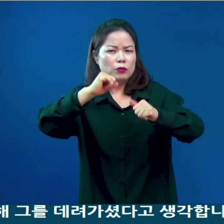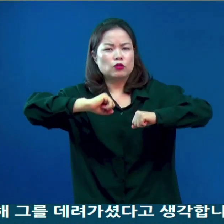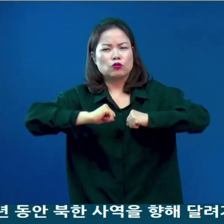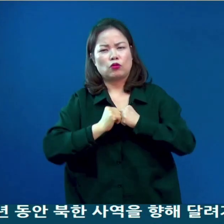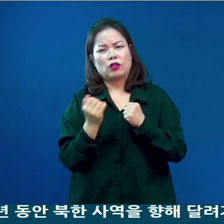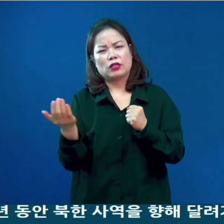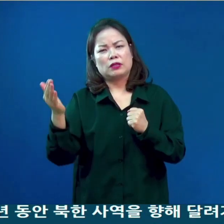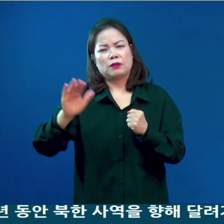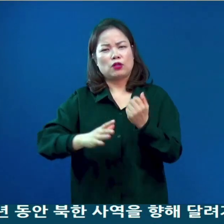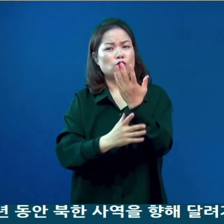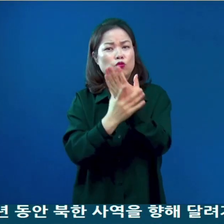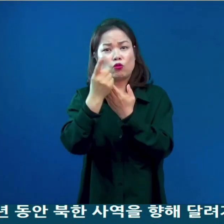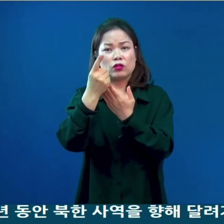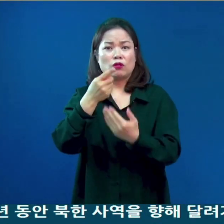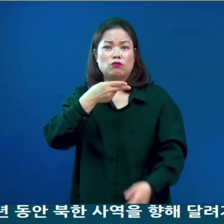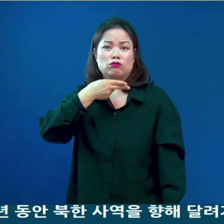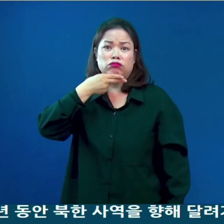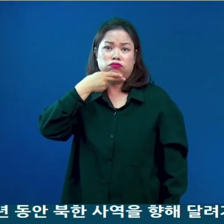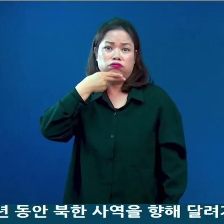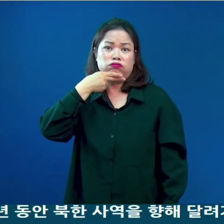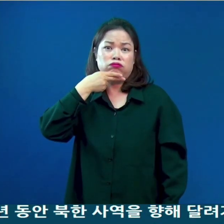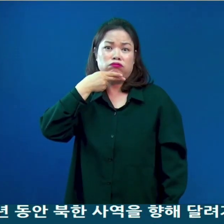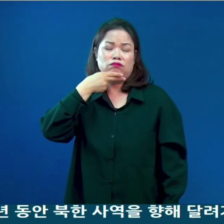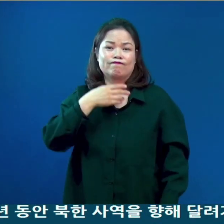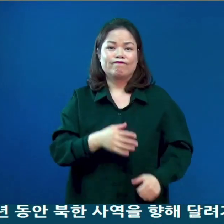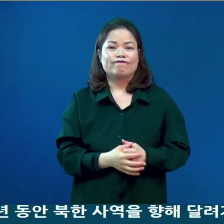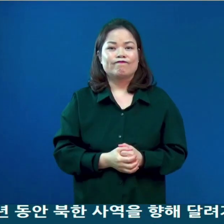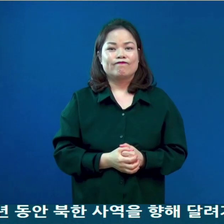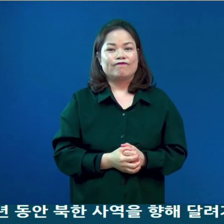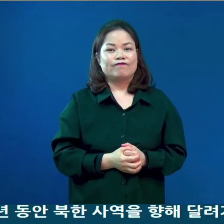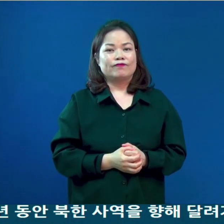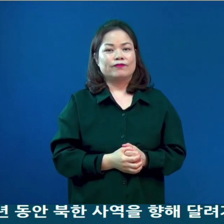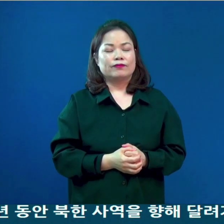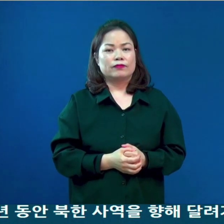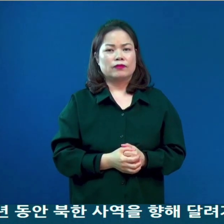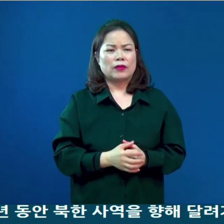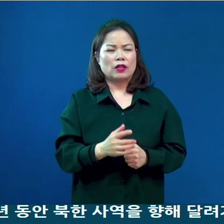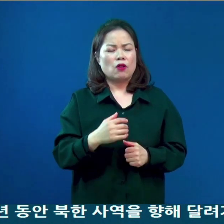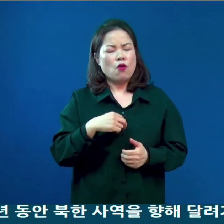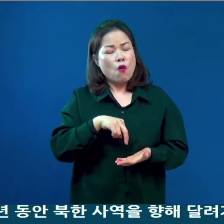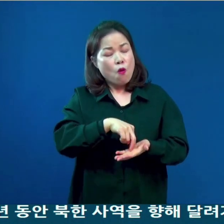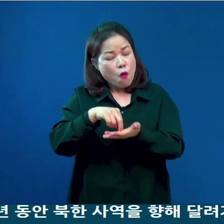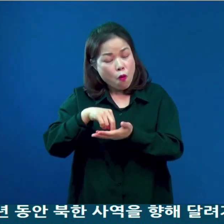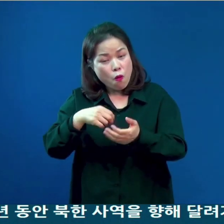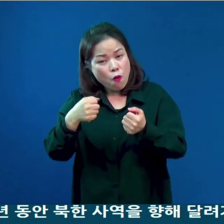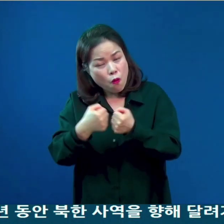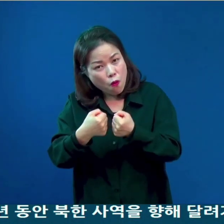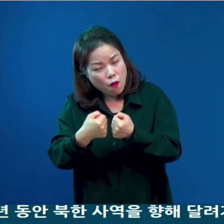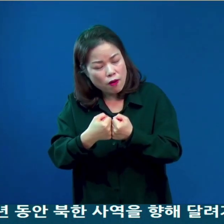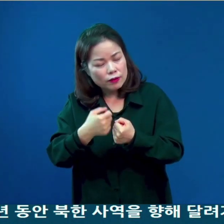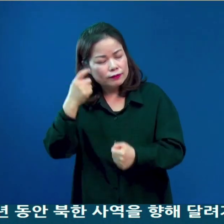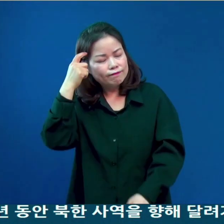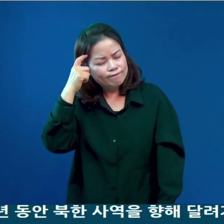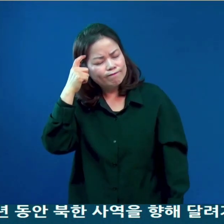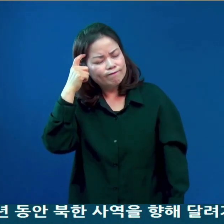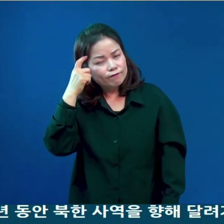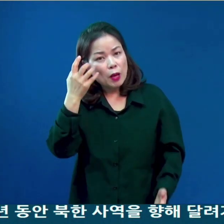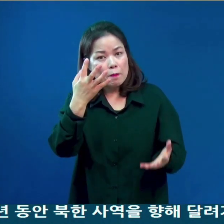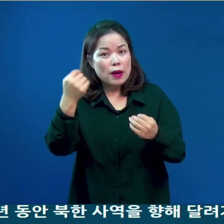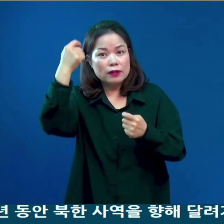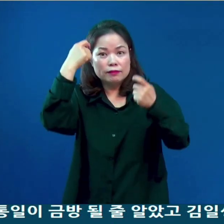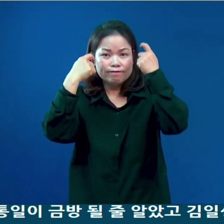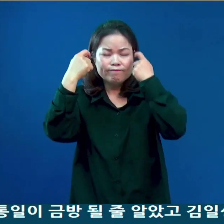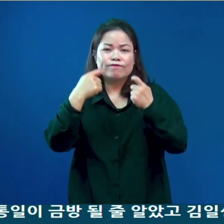지금까지 통일은 이루어지고 있지 않습니다. 이 외로운 싸움을 지금까지 해오면서 많은 것을